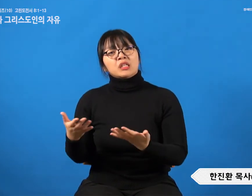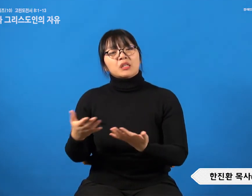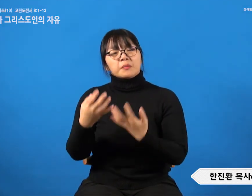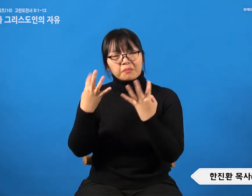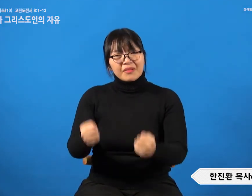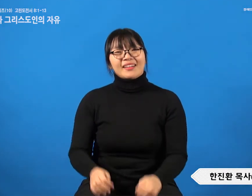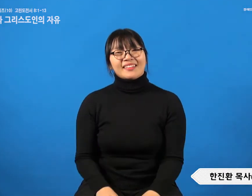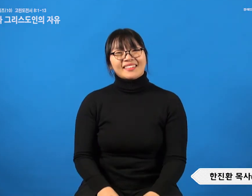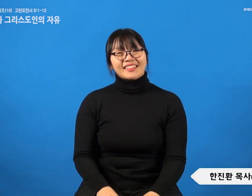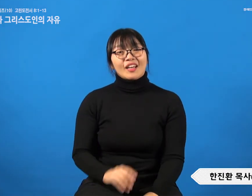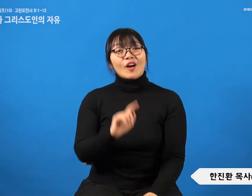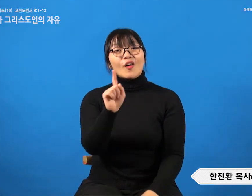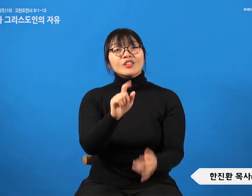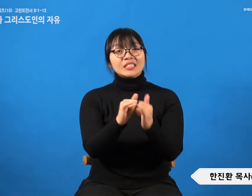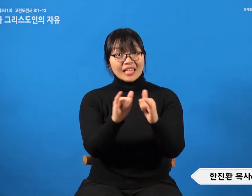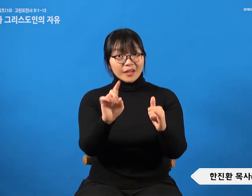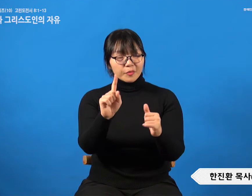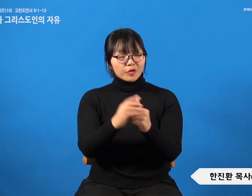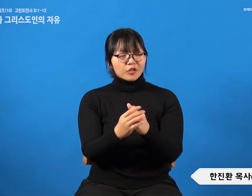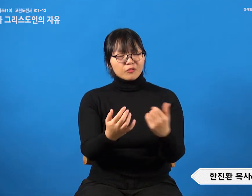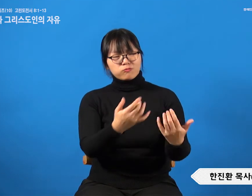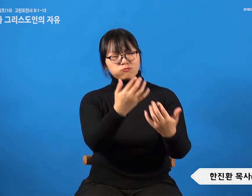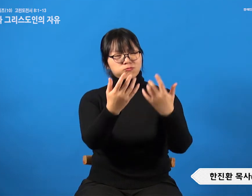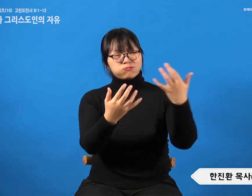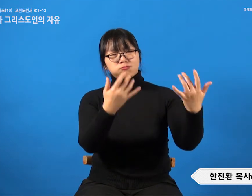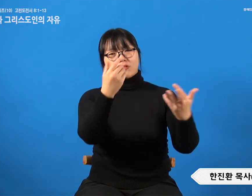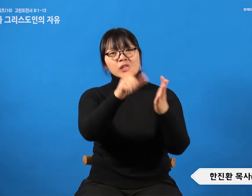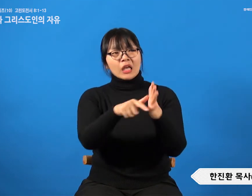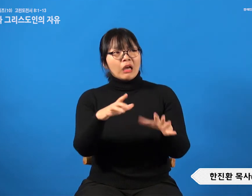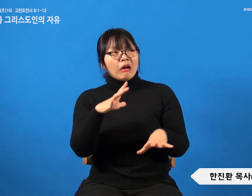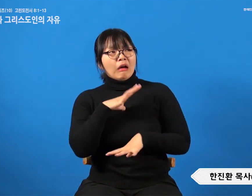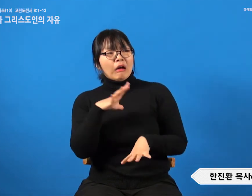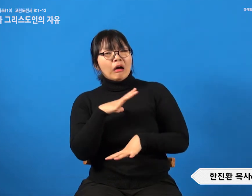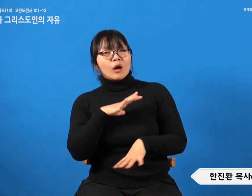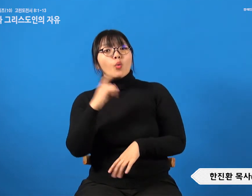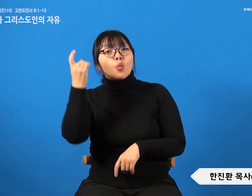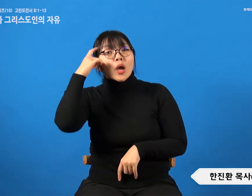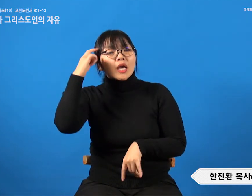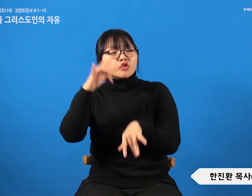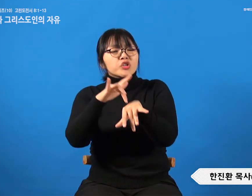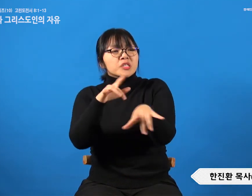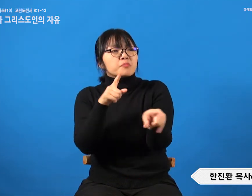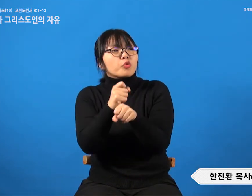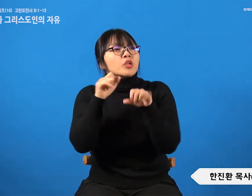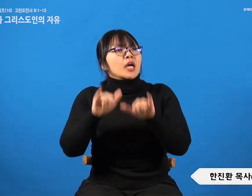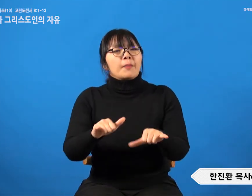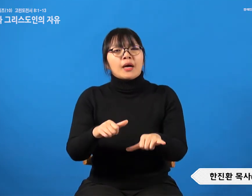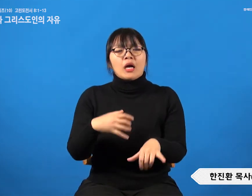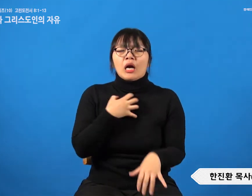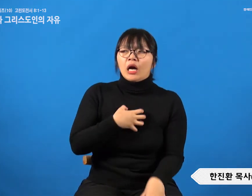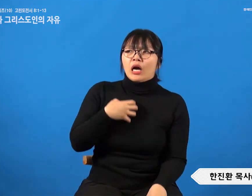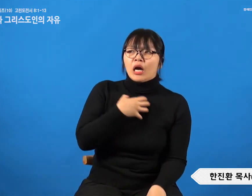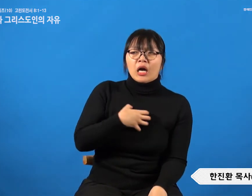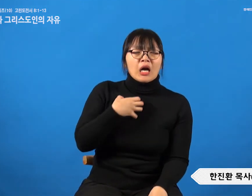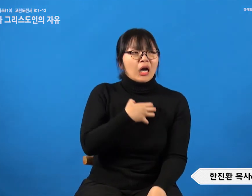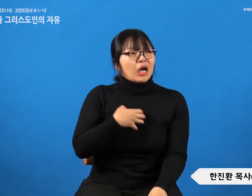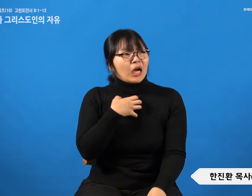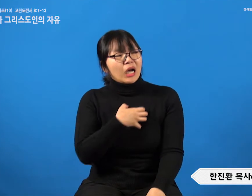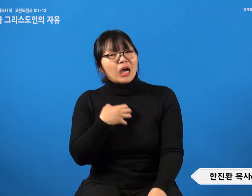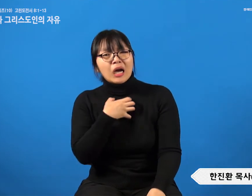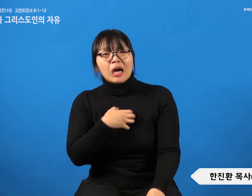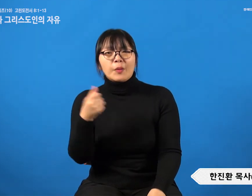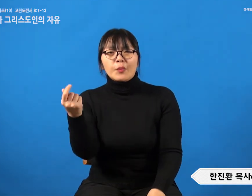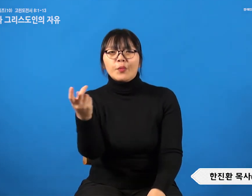사람들은 엄청나게 무서워합니다. 귀신에게 무슨 해코지라도 당하지 않을까? 그리고 밤에 잠도 제대로 자지